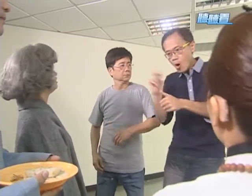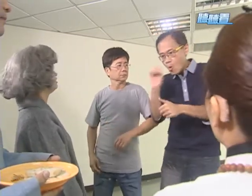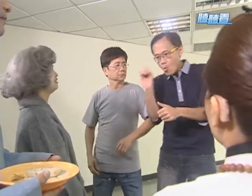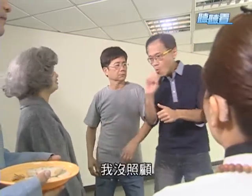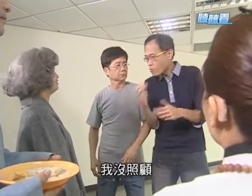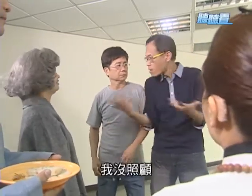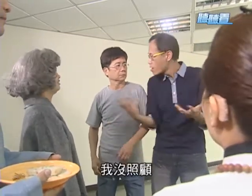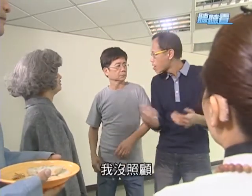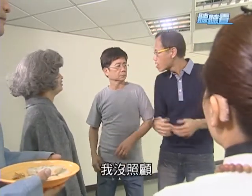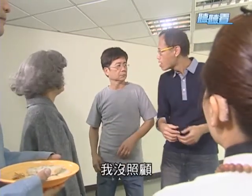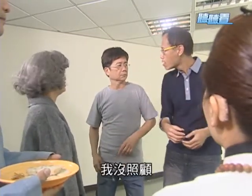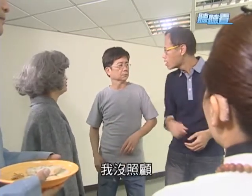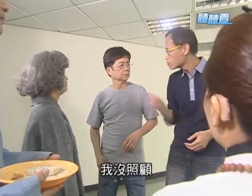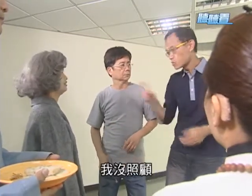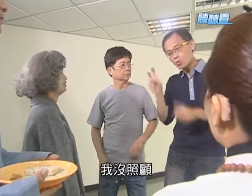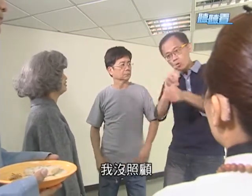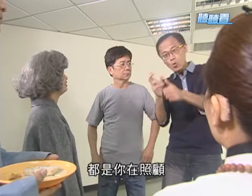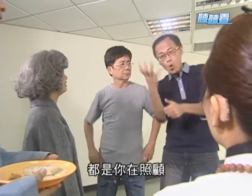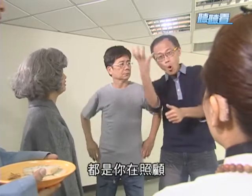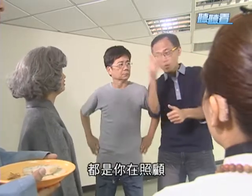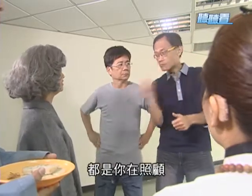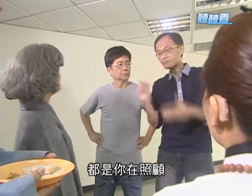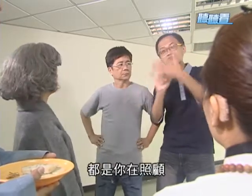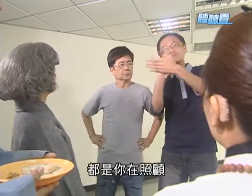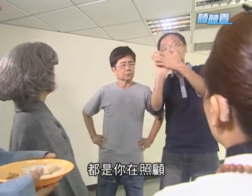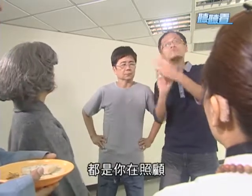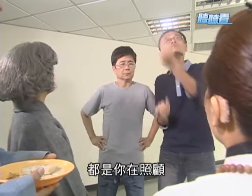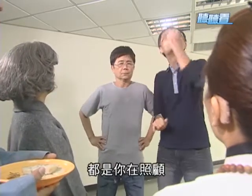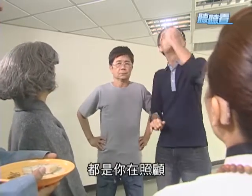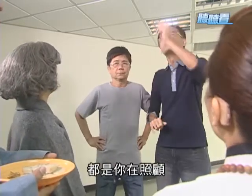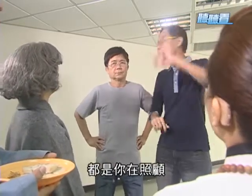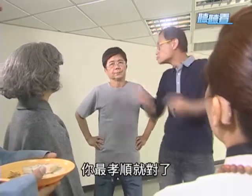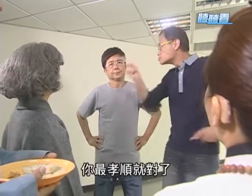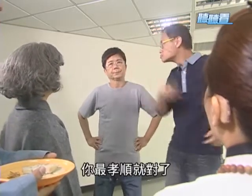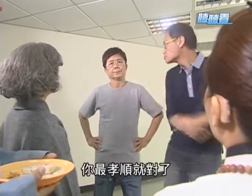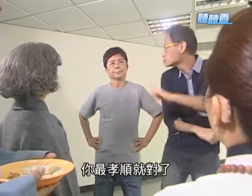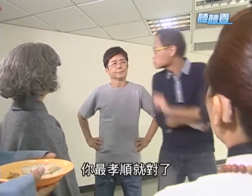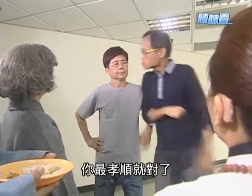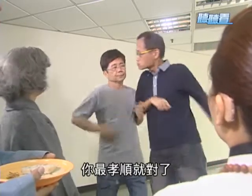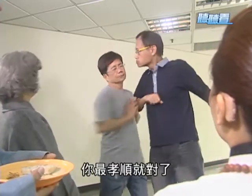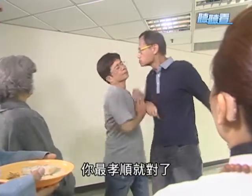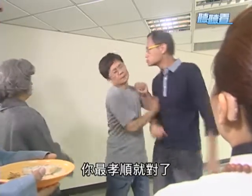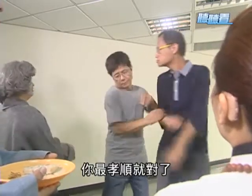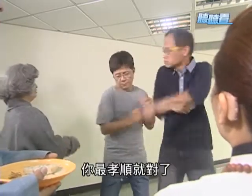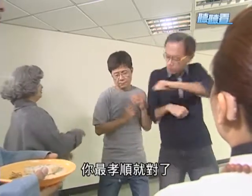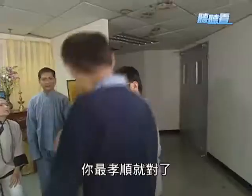我没照顾，都是你在照顾，你最孝顺就对了啊！